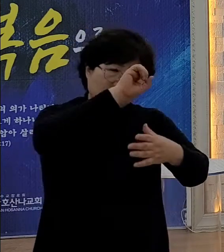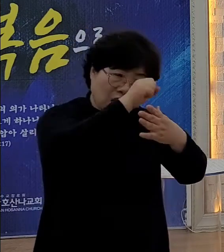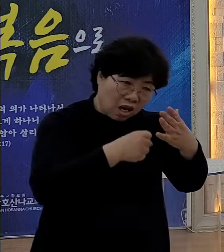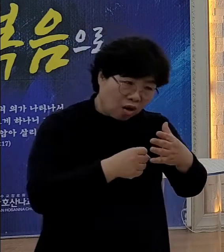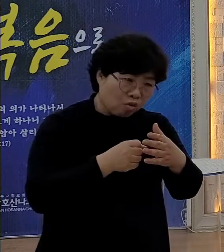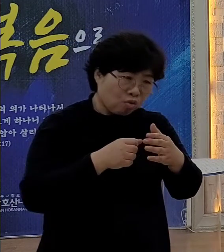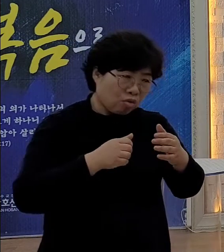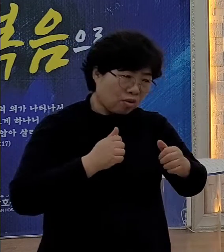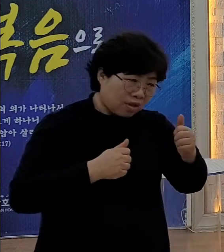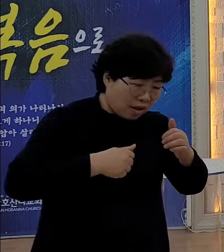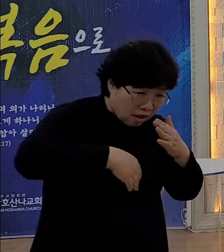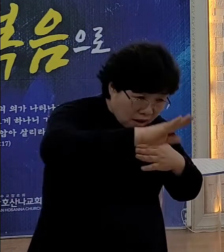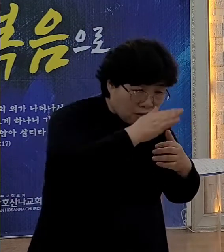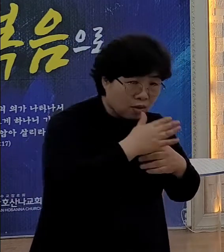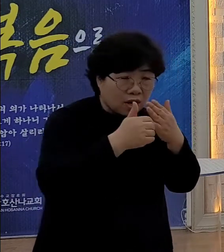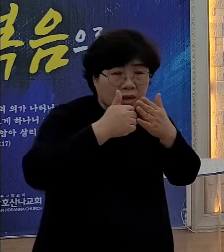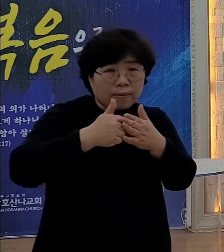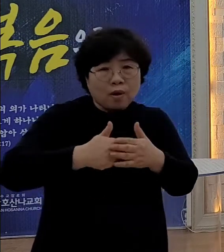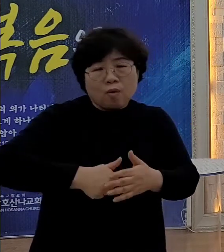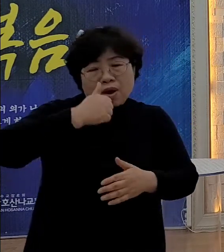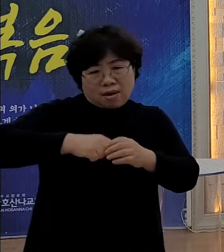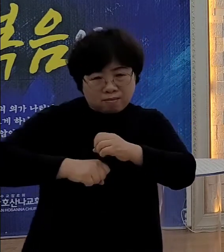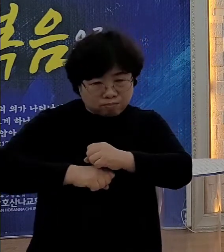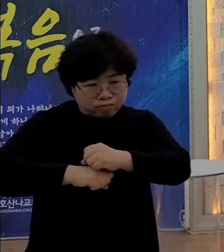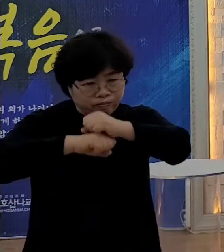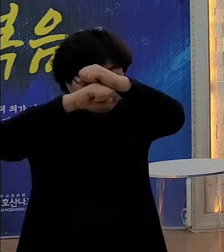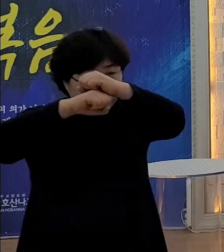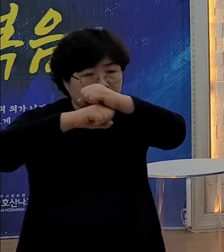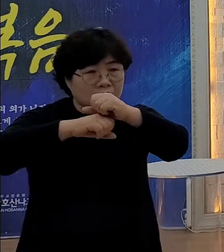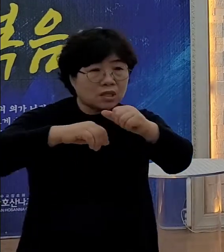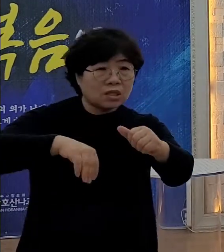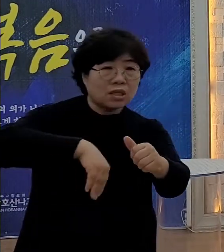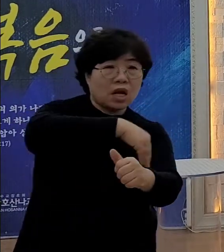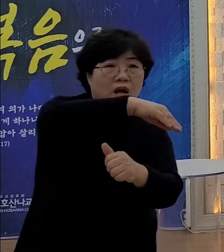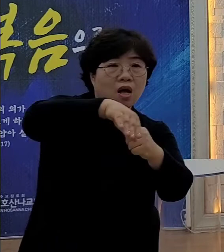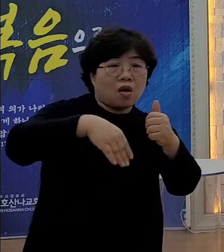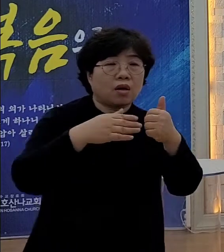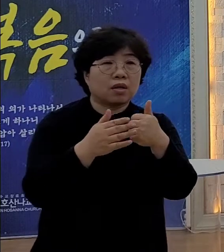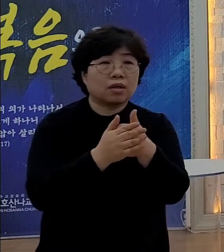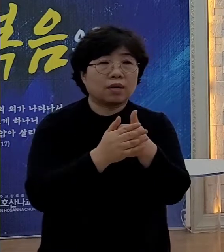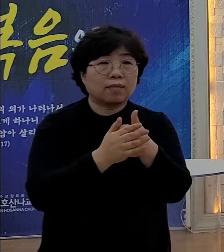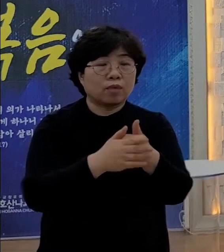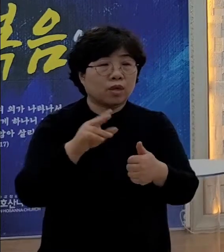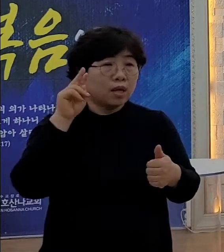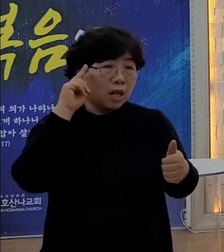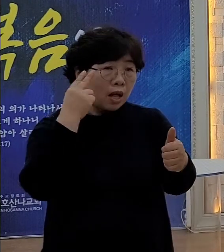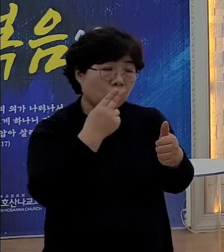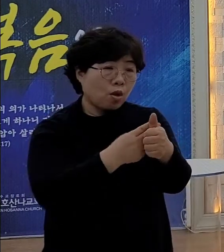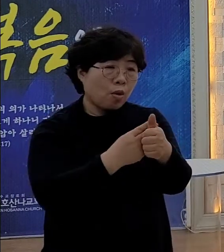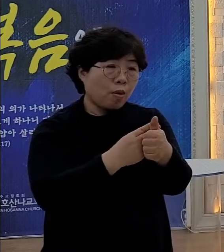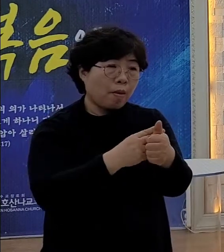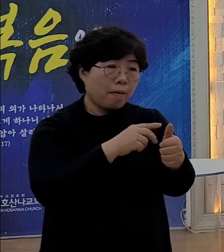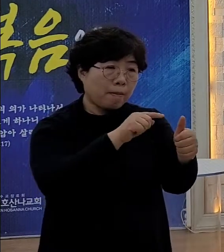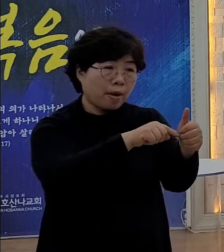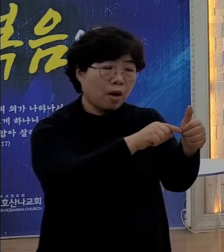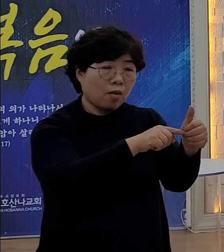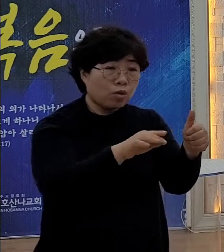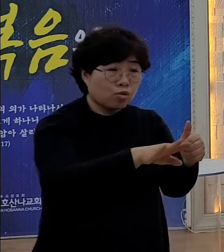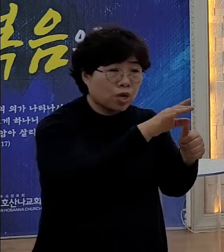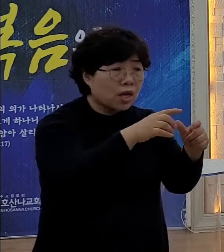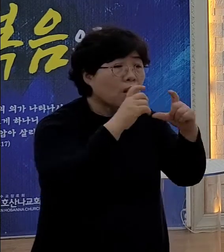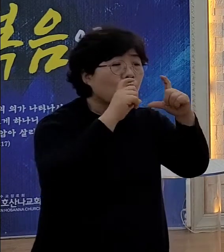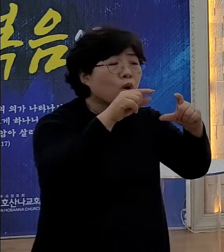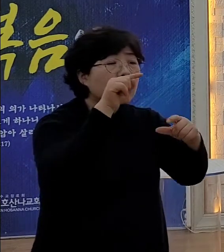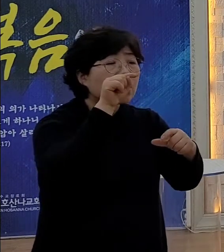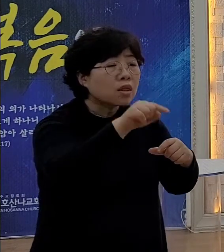있고 또 하나님의 진노가 쌓여가고 있는 이 현실 때문에 오늘 이 사도 바울이 우리에게 말하고 있는 바가 뭐예요? 그래서